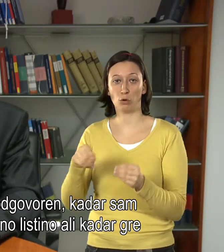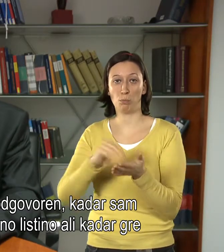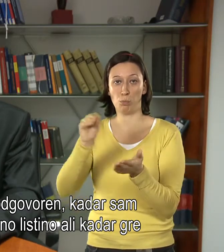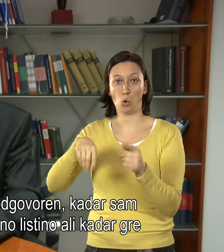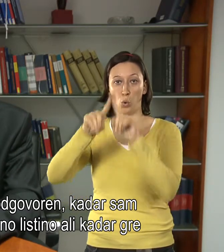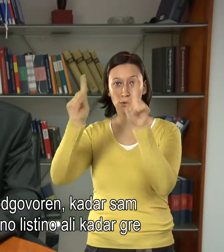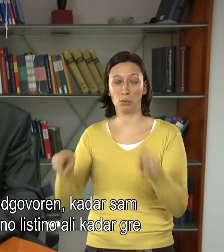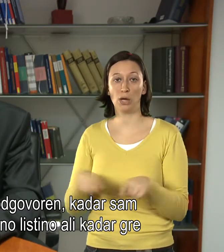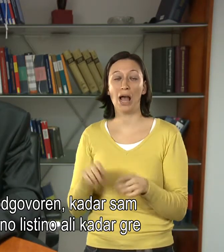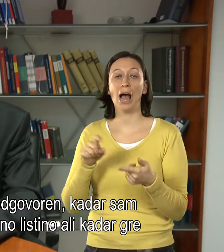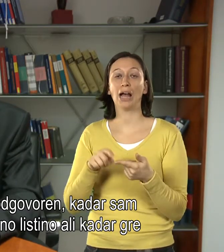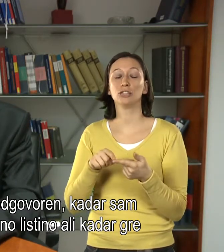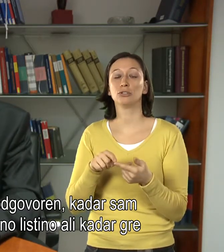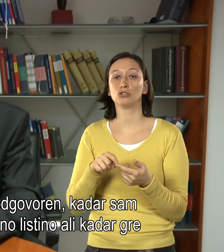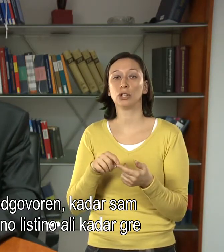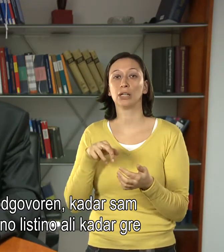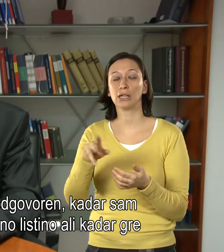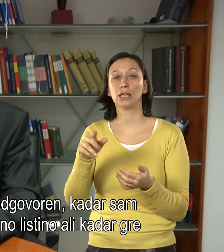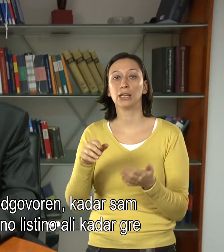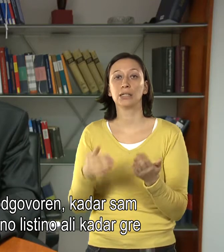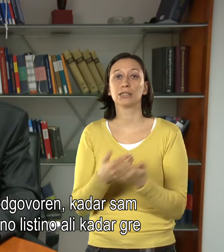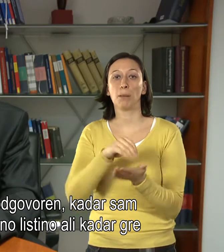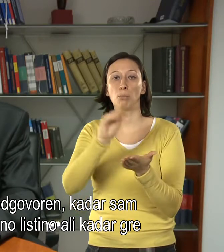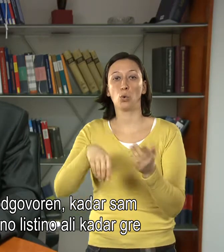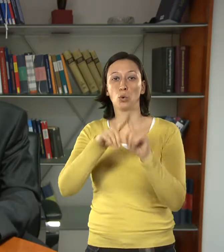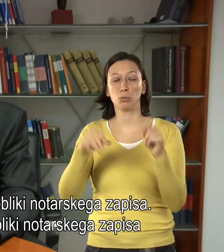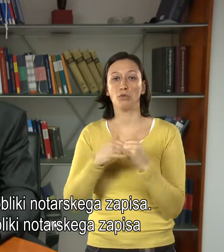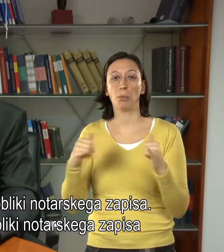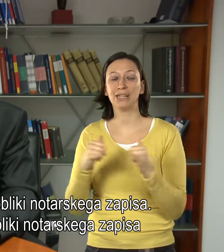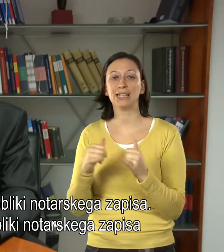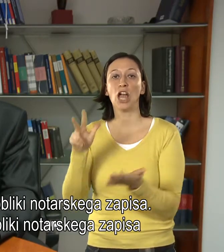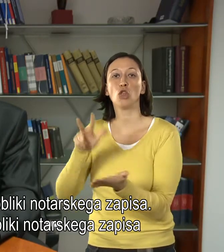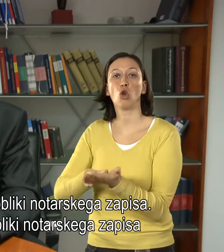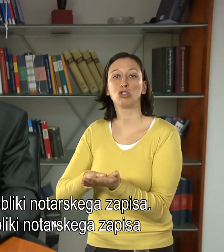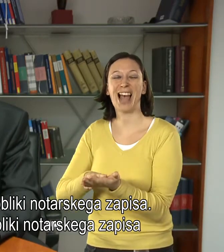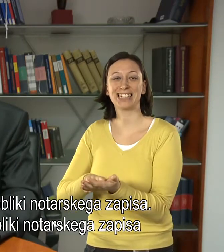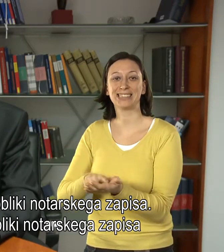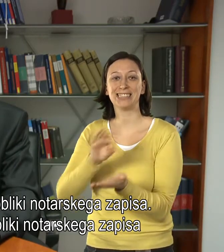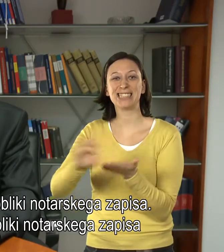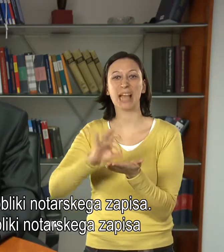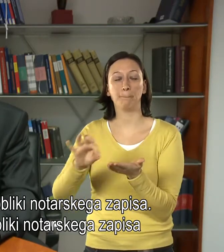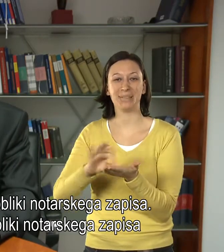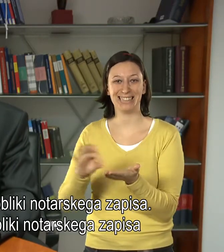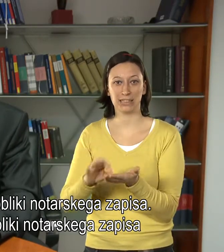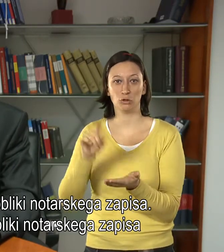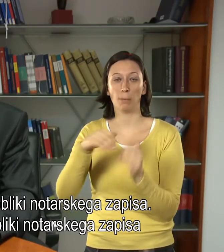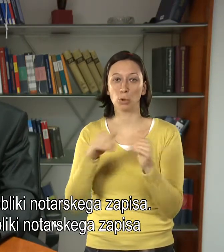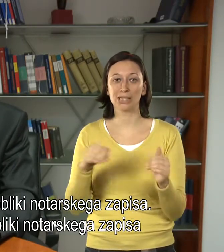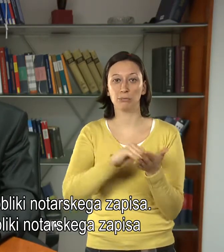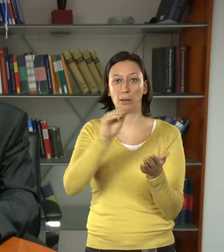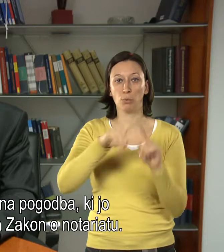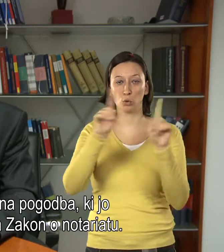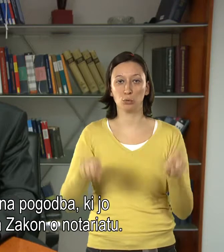sam sestavi takšno listino, tako pogodbo, ali kadar gre za pogodbo seveda v obliki notarskega zapisa. To je pa